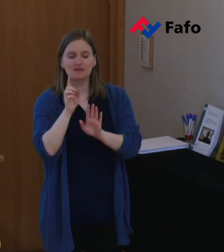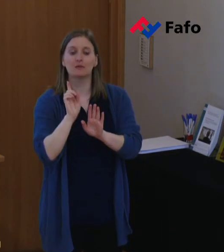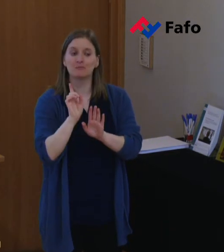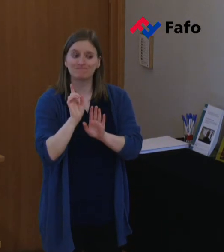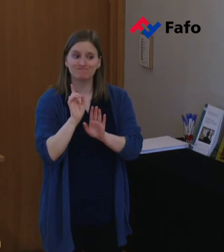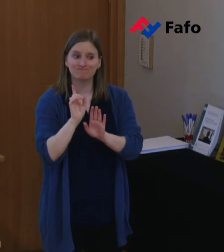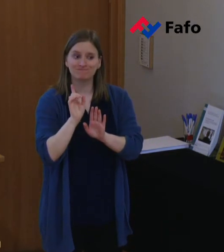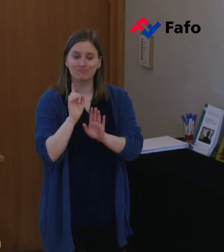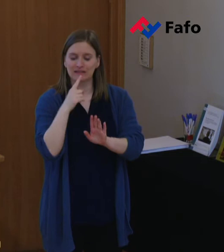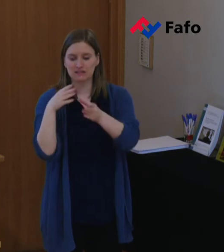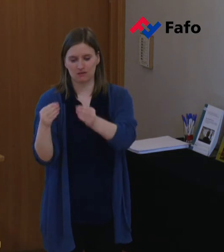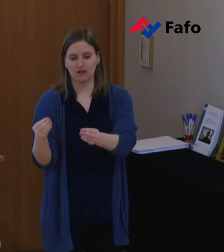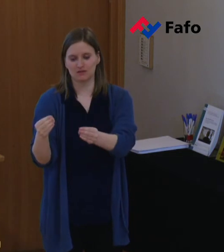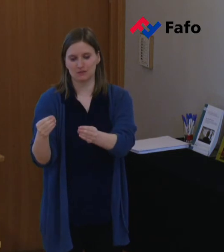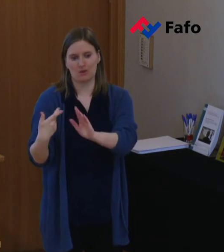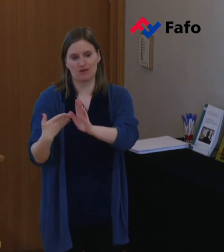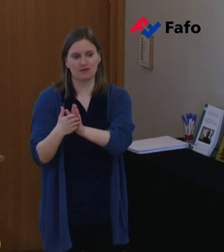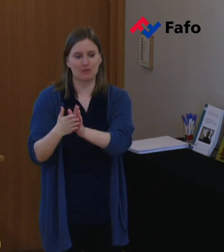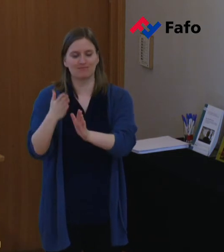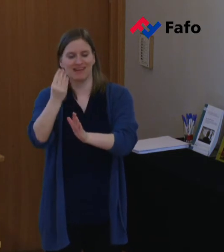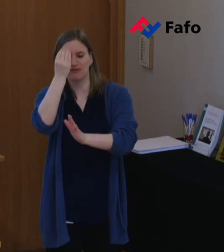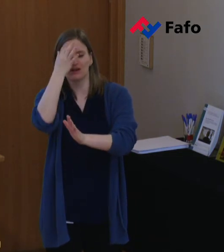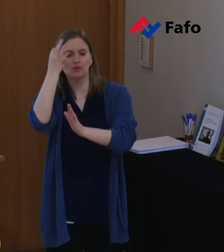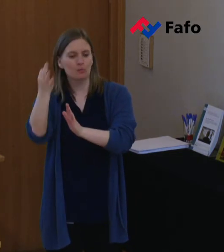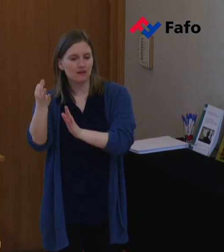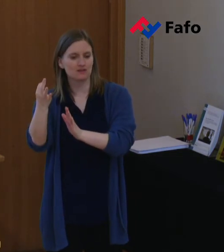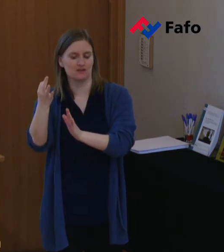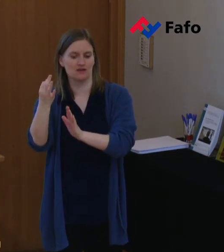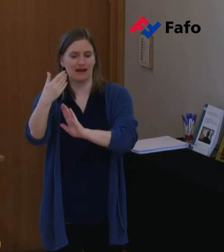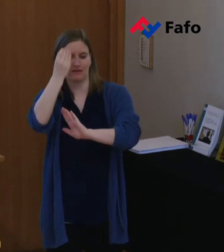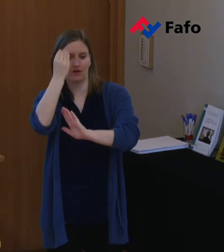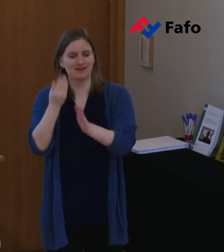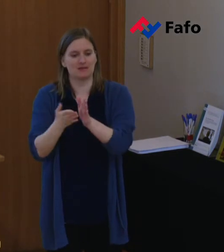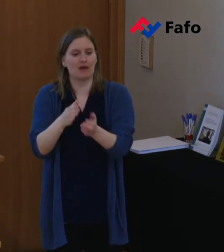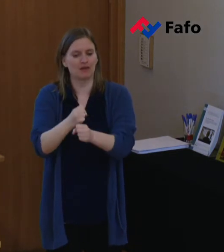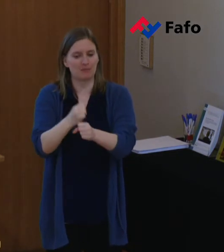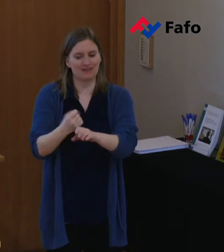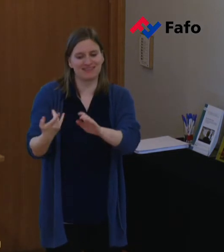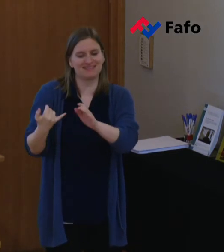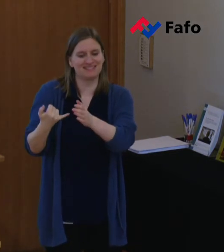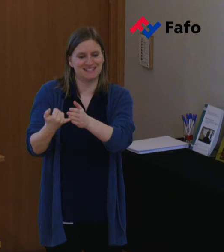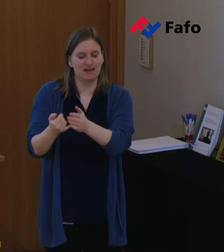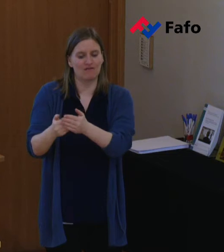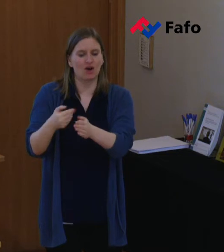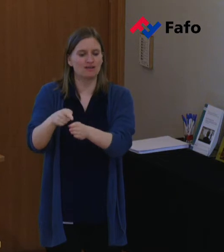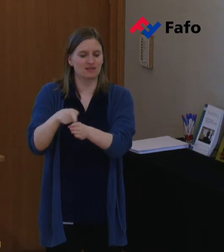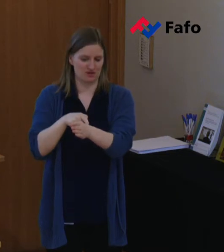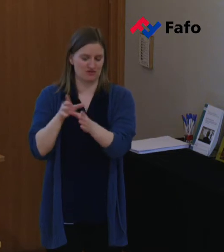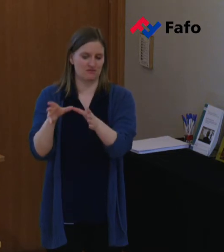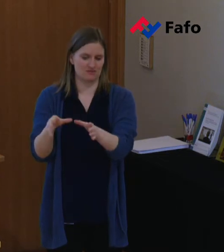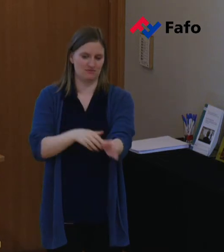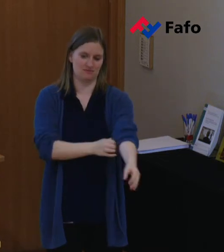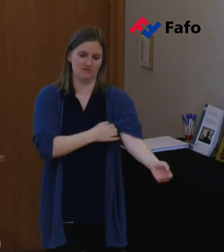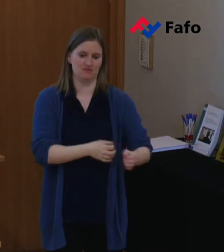man i Sandnes altså har hatt erfaringskompetanse, eller en erfaringsmedarbeider inne i teamet helt fra starten.